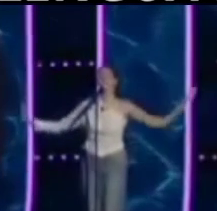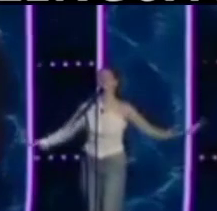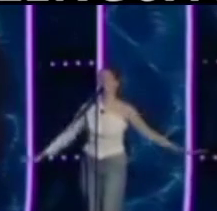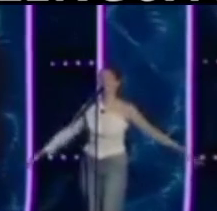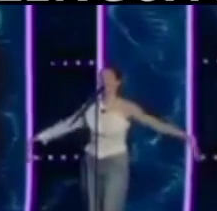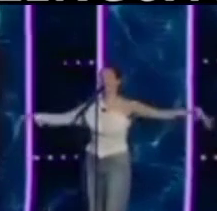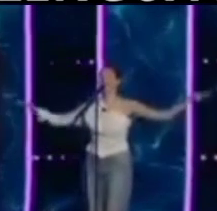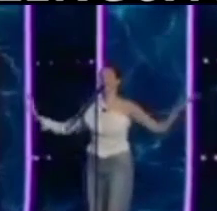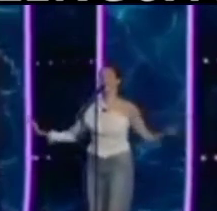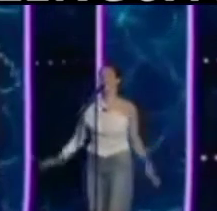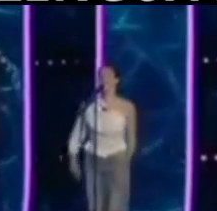tus alas.